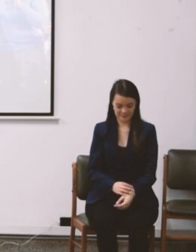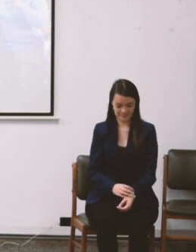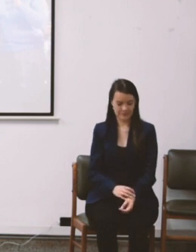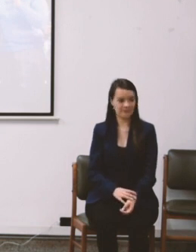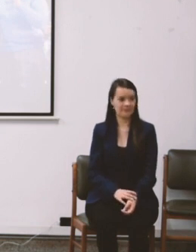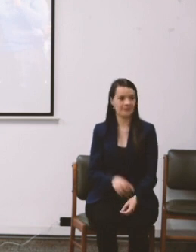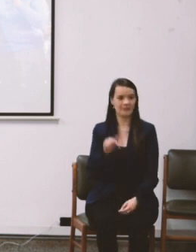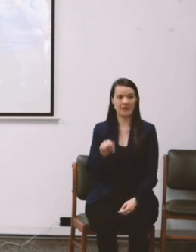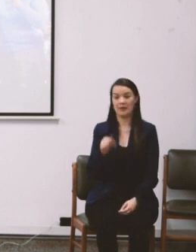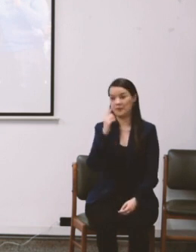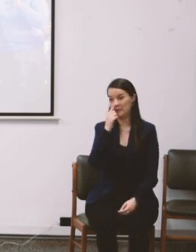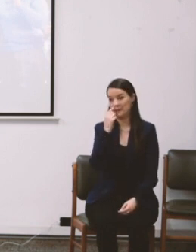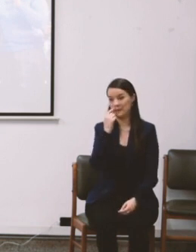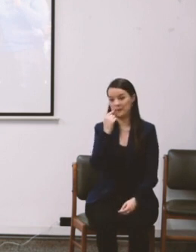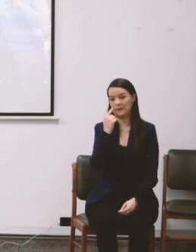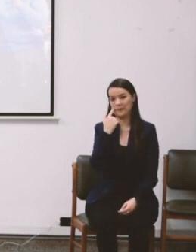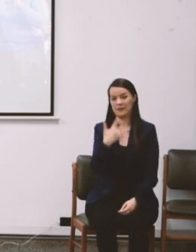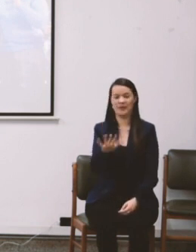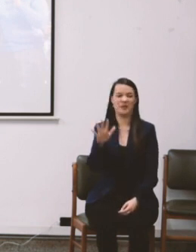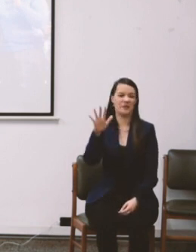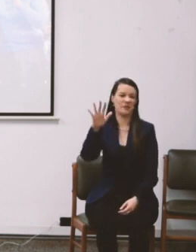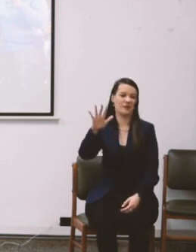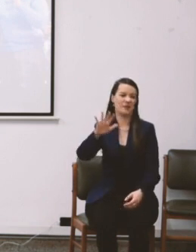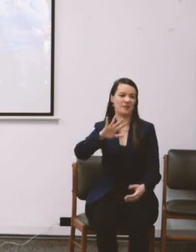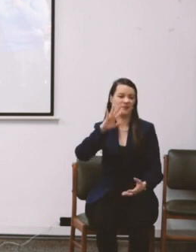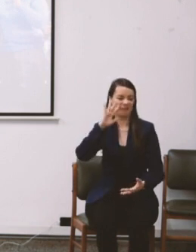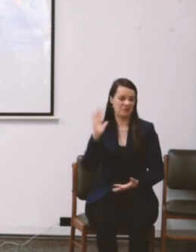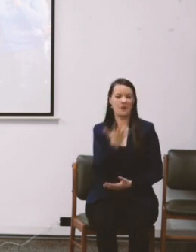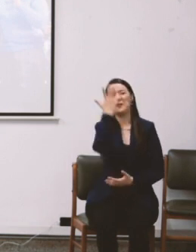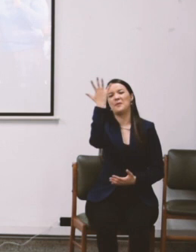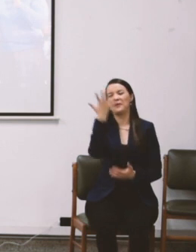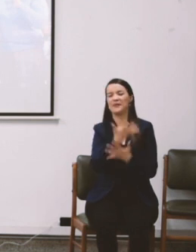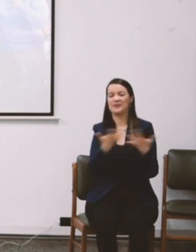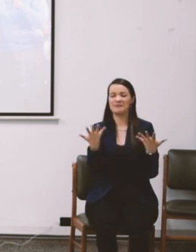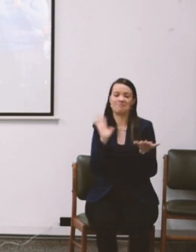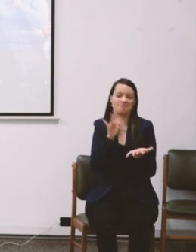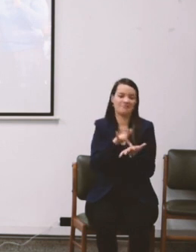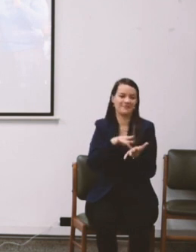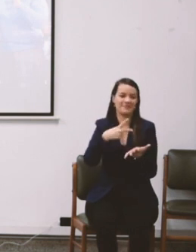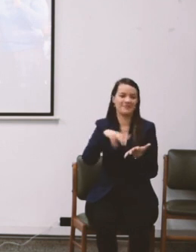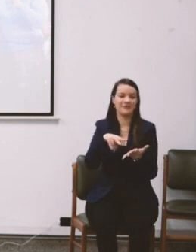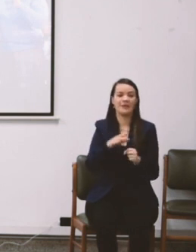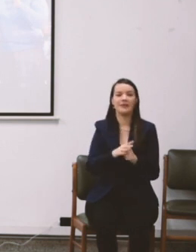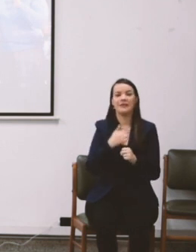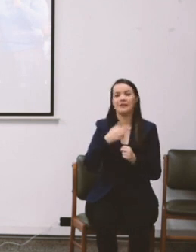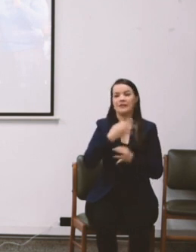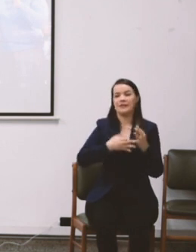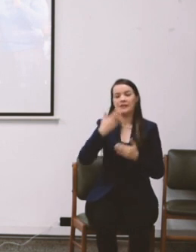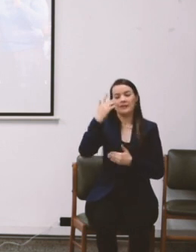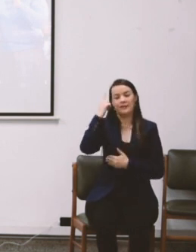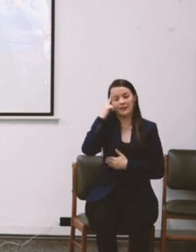Se va a darle duro contra el muro y esas cosas, ¿no? Pero pensaba un poco que cuando yo